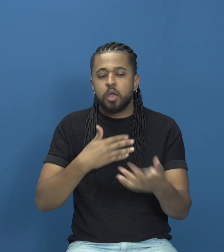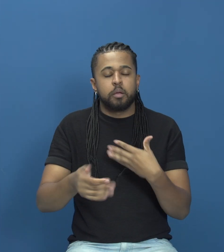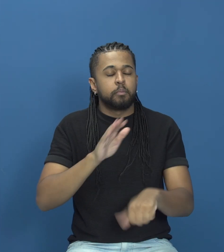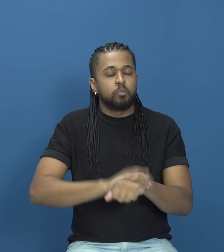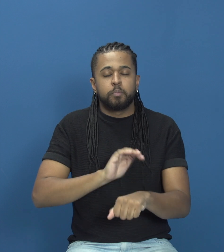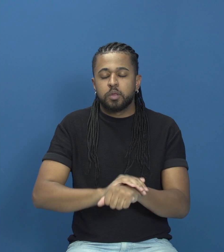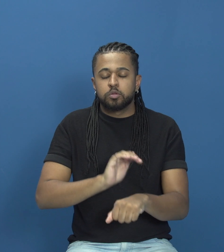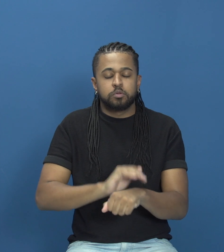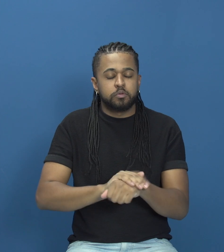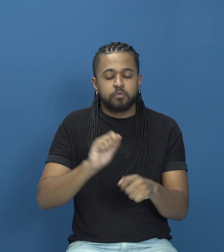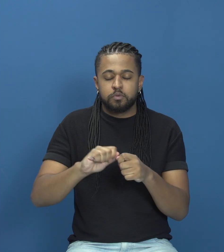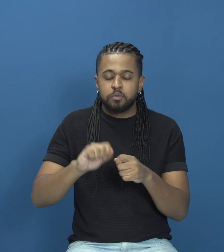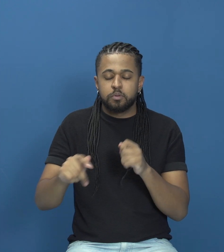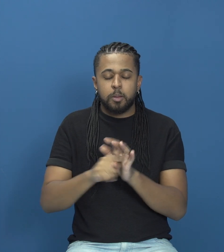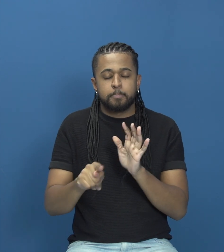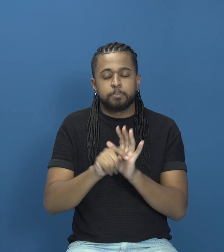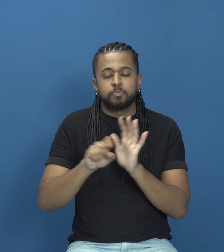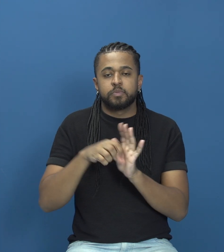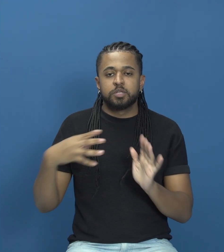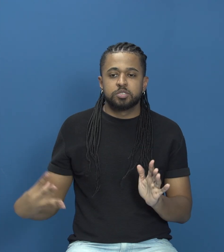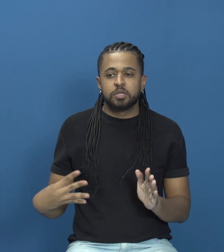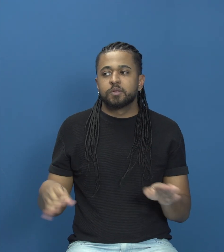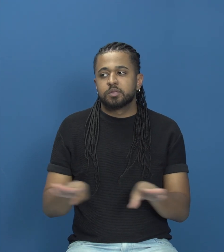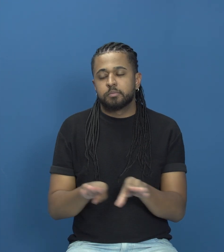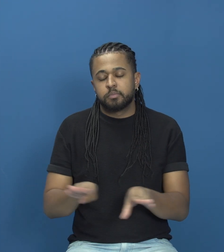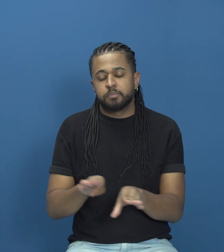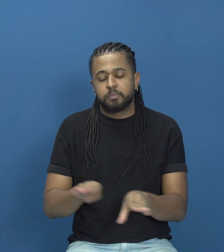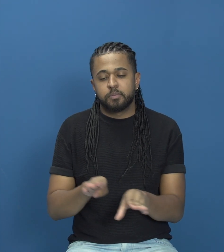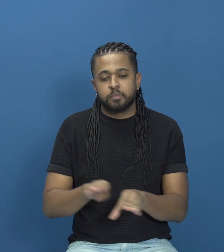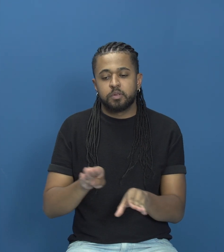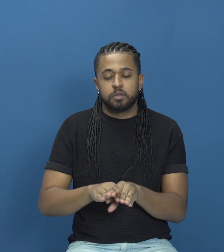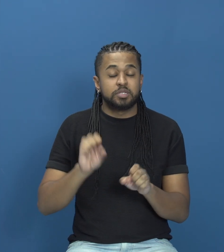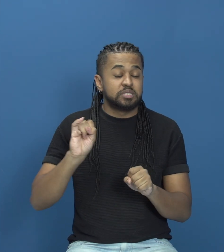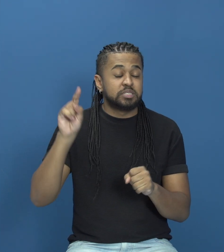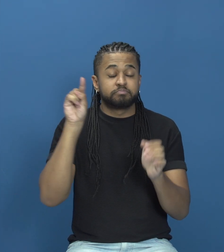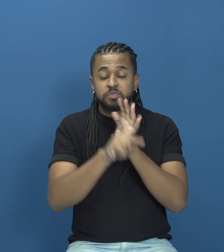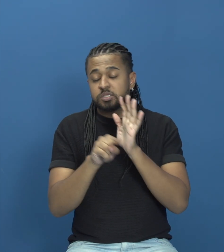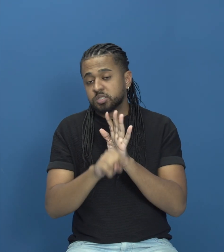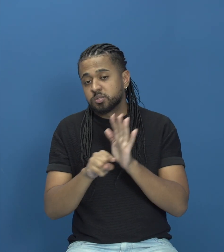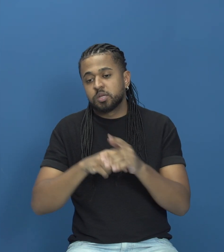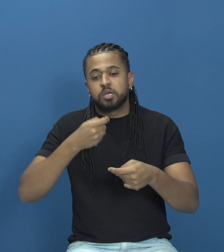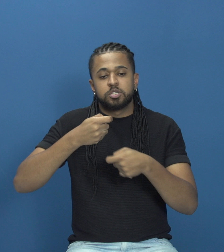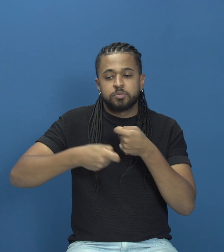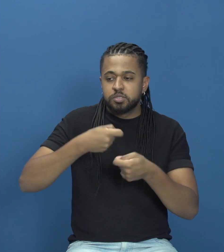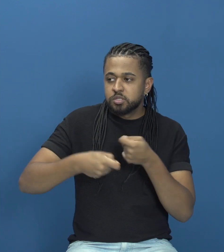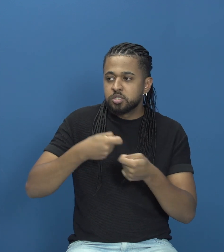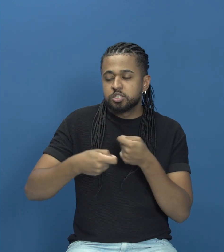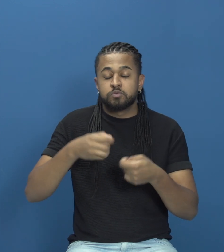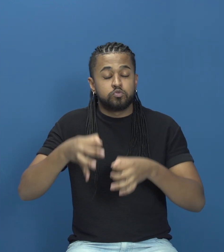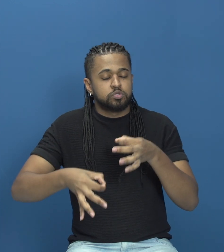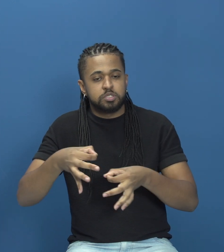momento para fins previstos no edital e ou para eventuais questionamentos administrativos